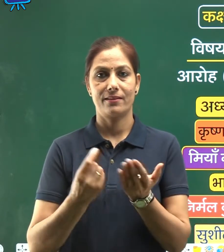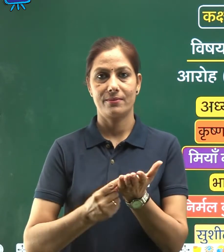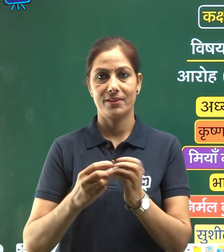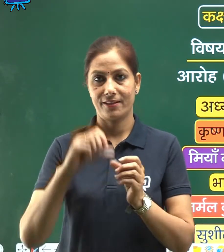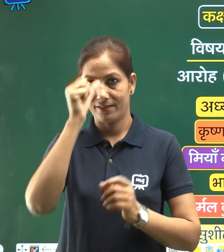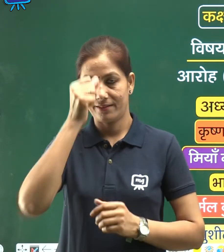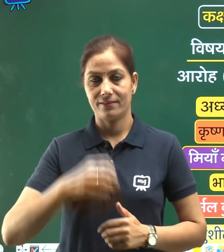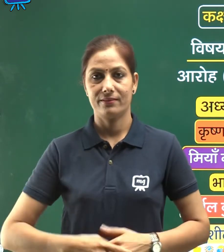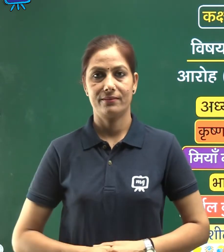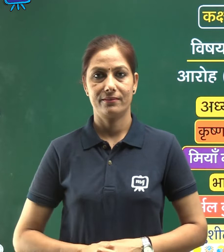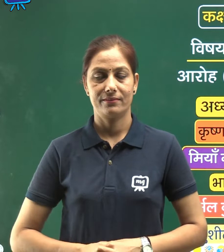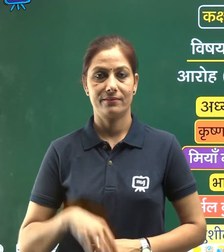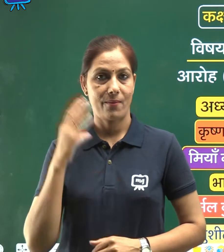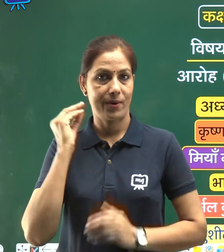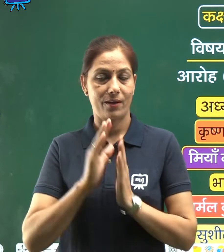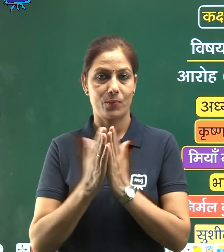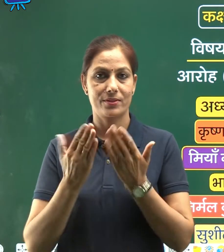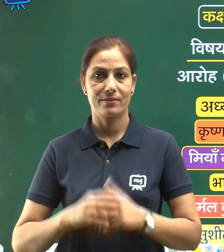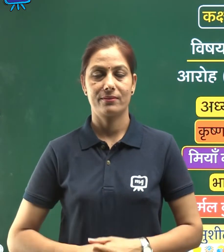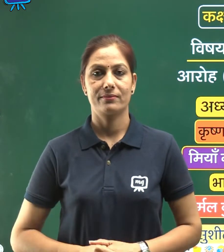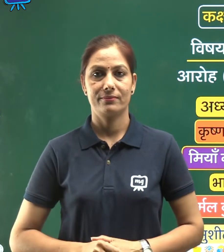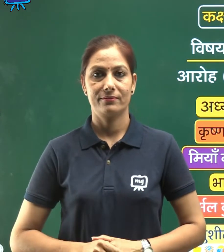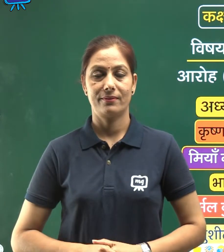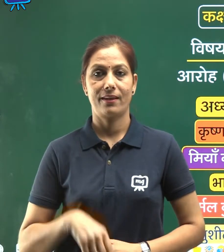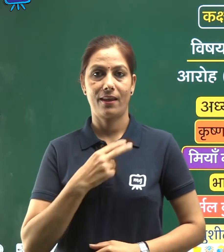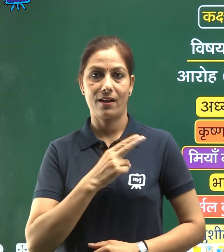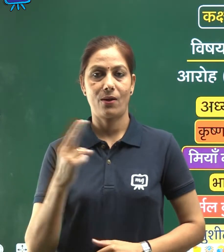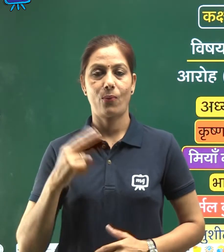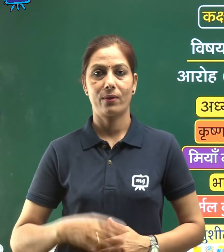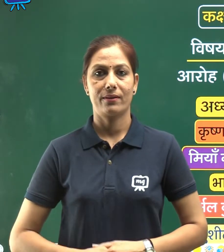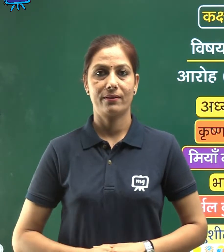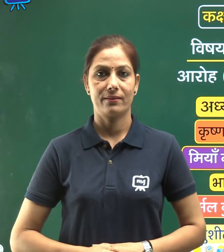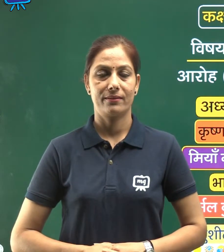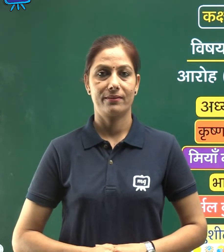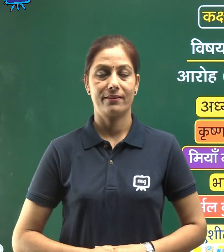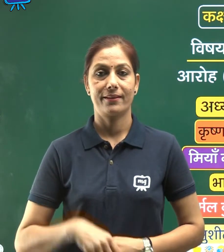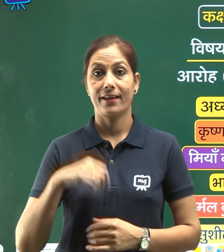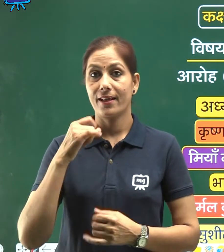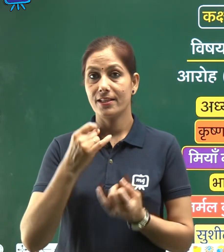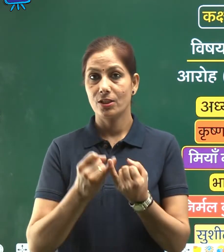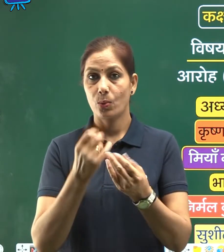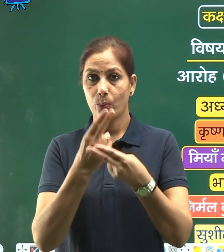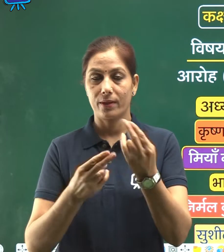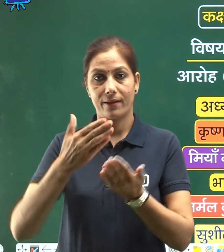विषय की पाठ्य पुस्तक आरोह के गद्य खंड